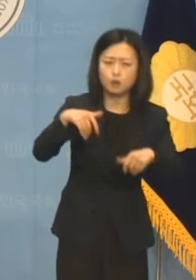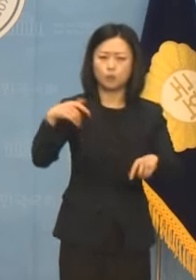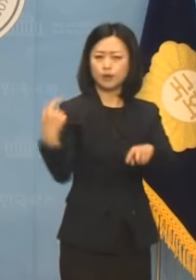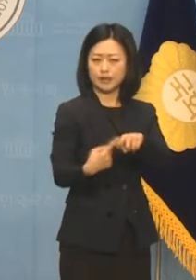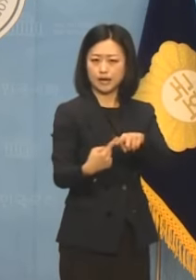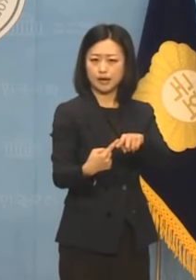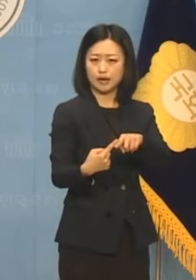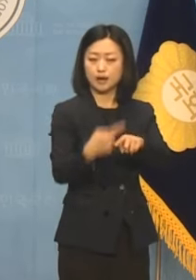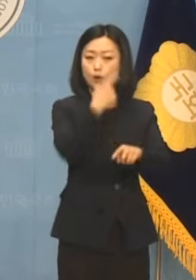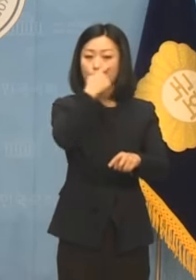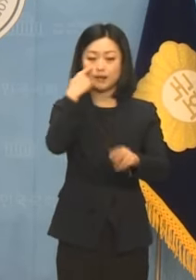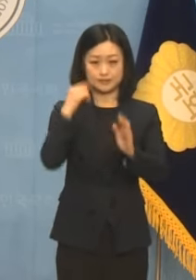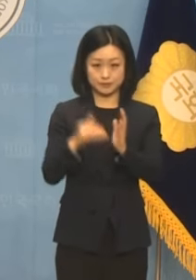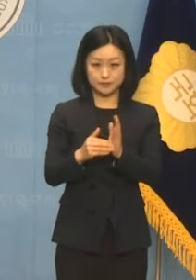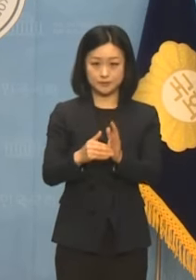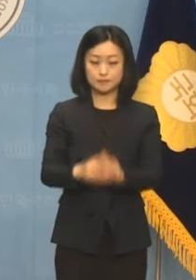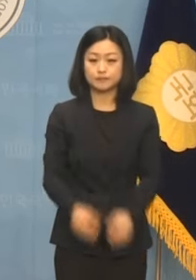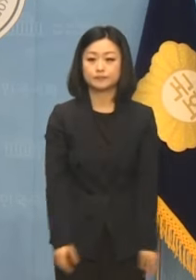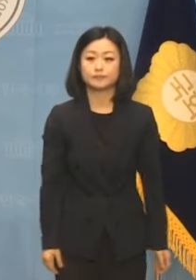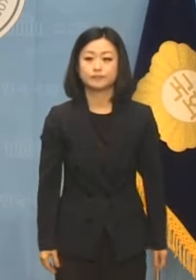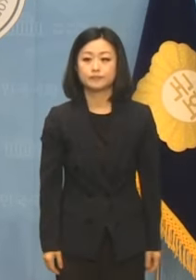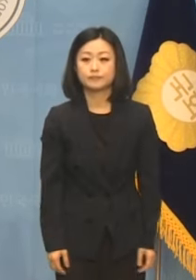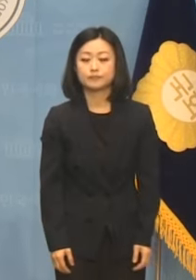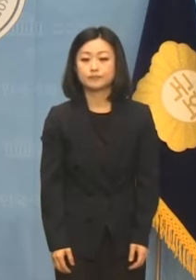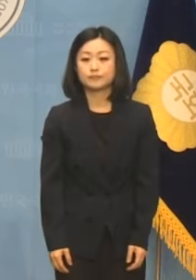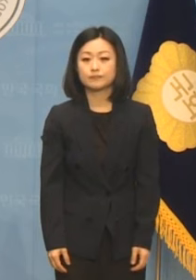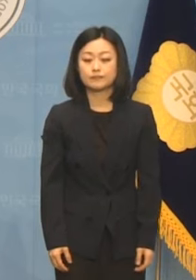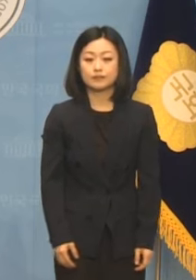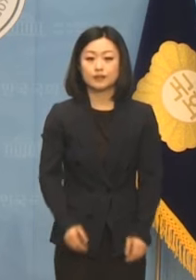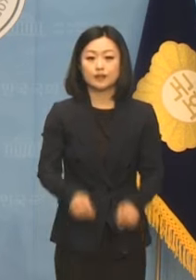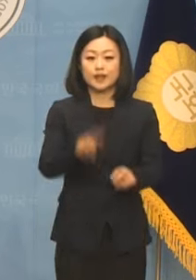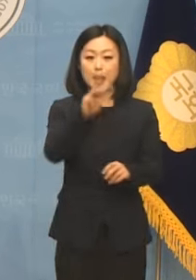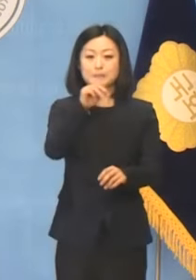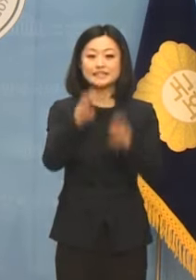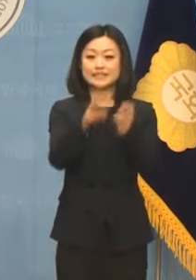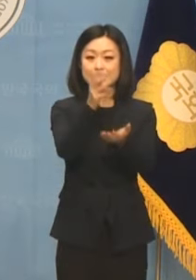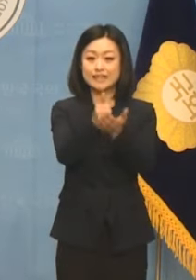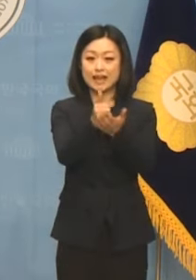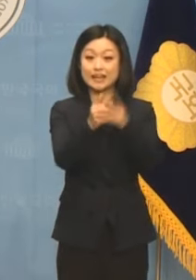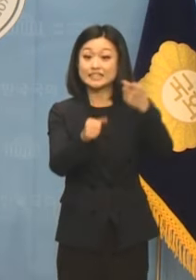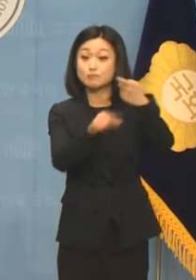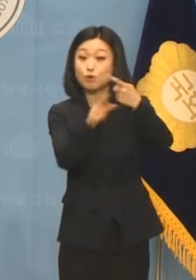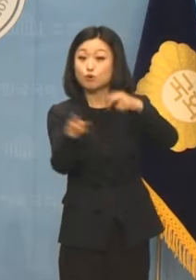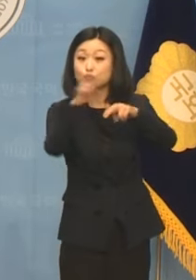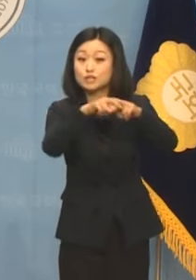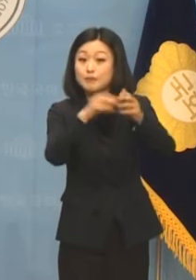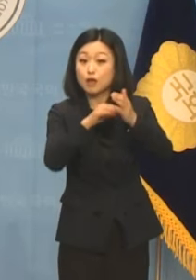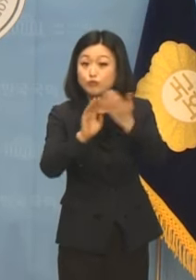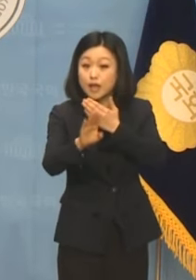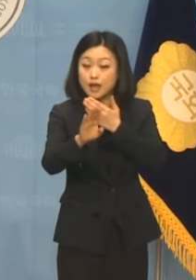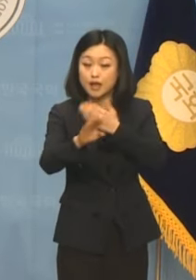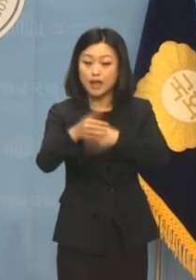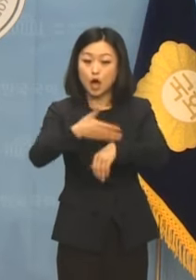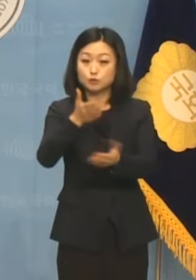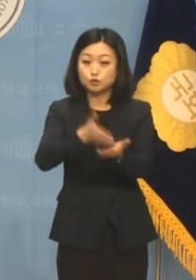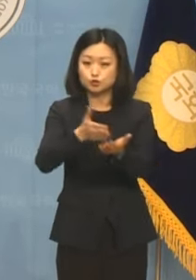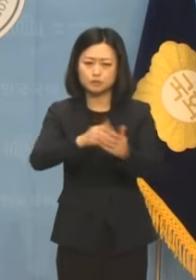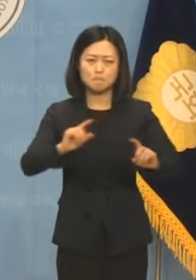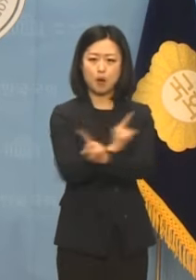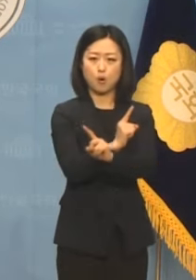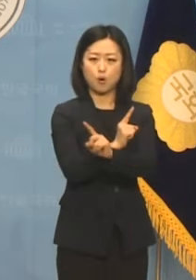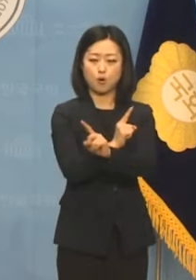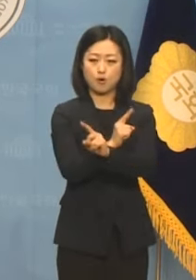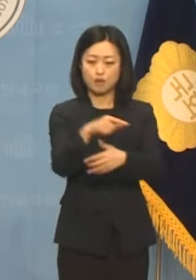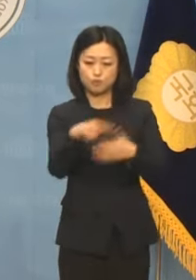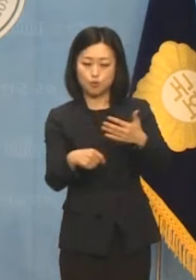것이 확인된 것입니다 박민 사장은 지난해 11월 취임하자마자 아시 뉴스 앵커와 지오 프로그램